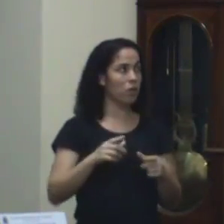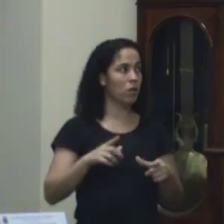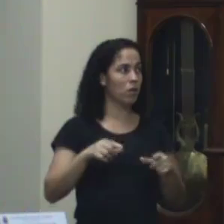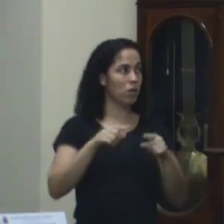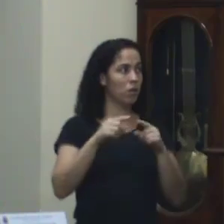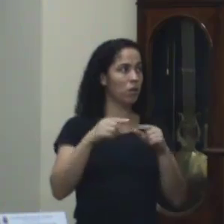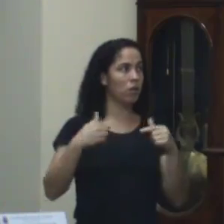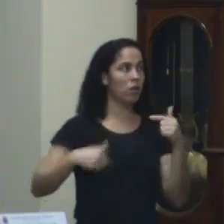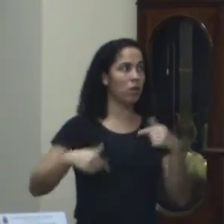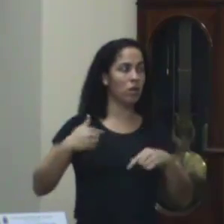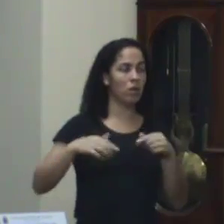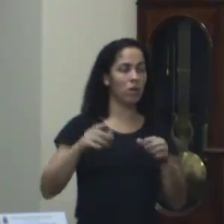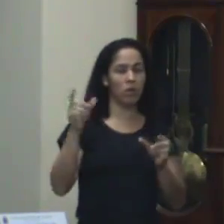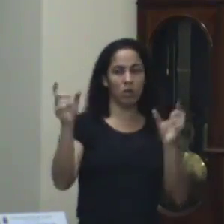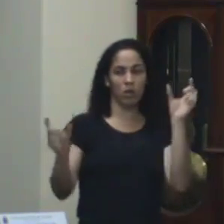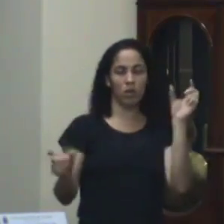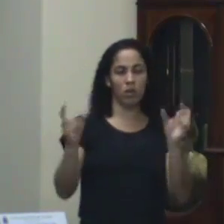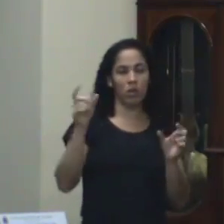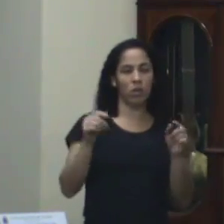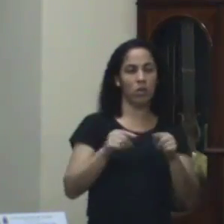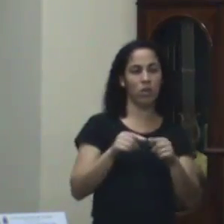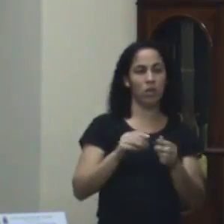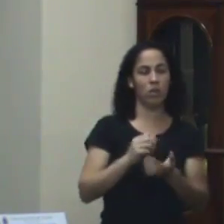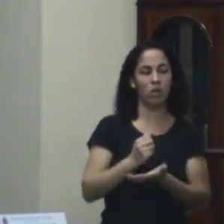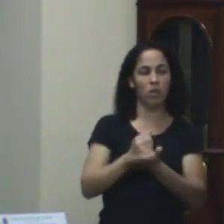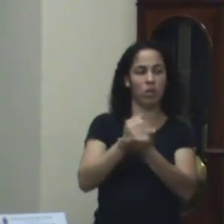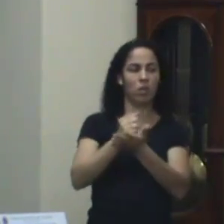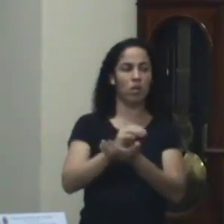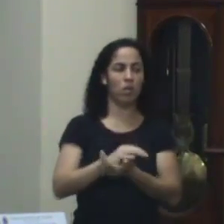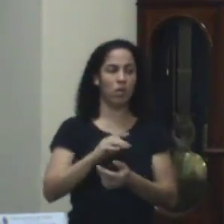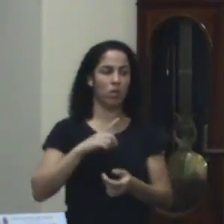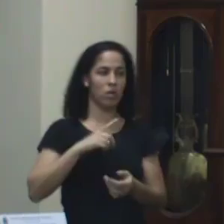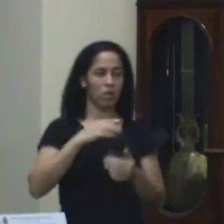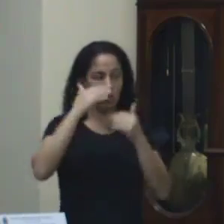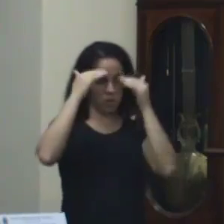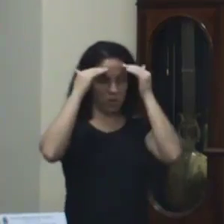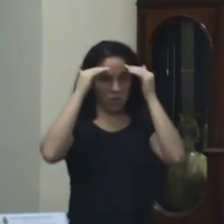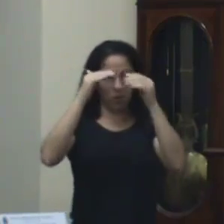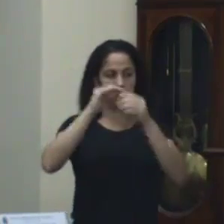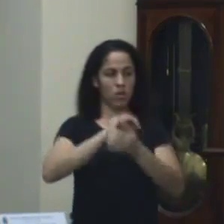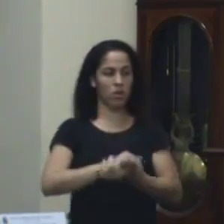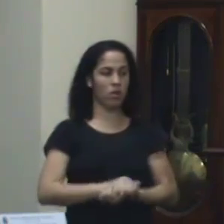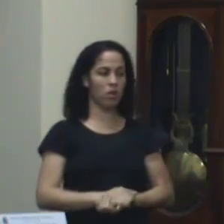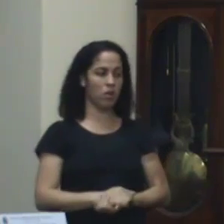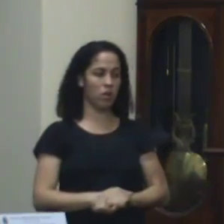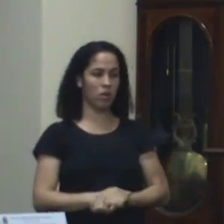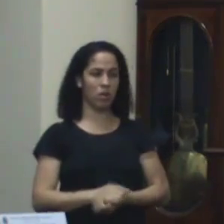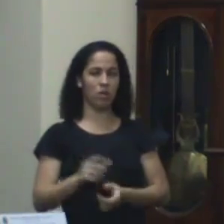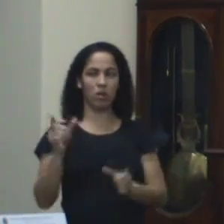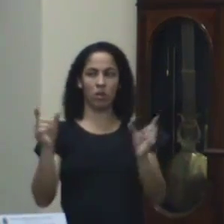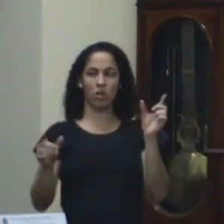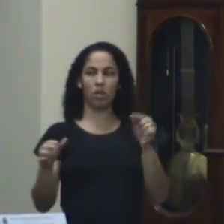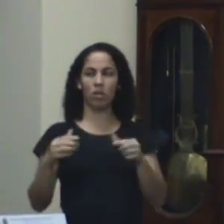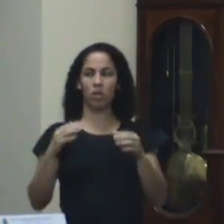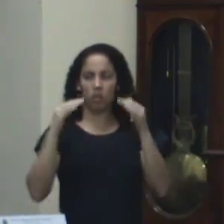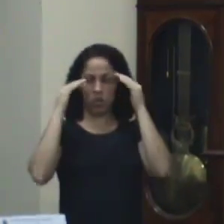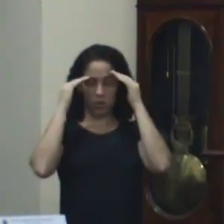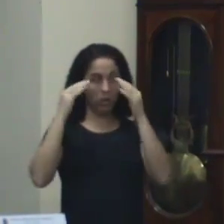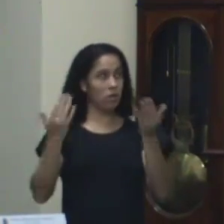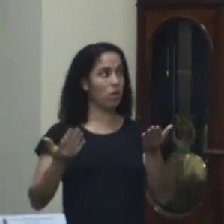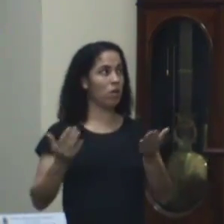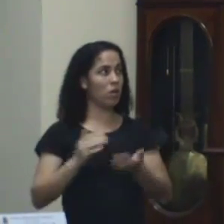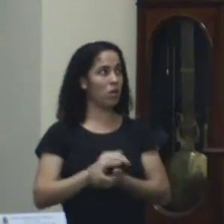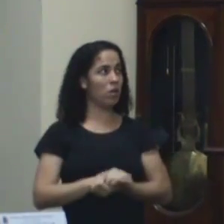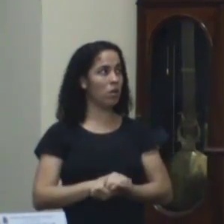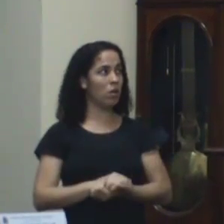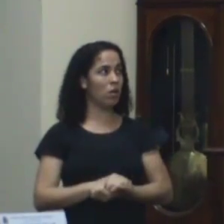político, que cada um tem a sua base, né, e nós temos que respeitar cada um a base do outro. Então, eu estou aqui